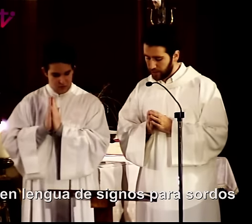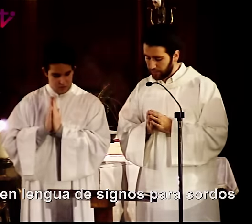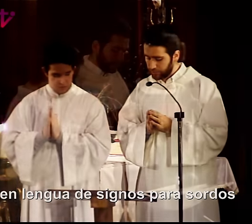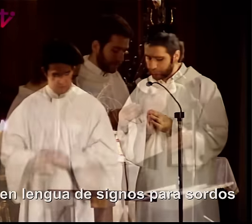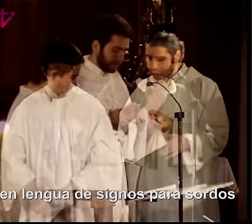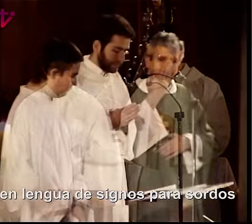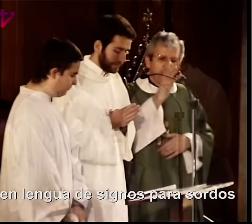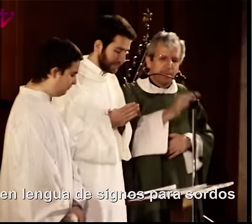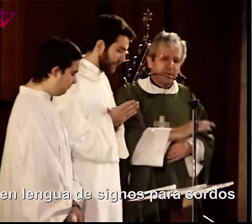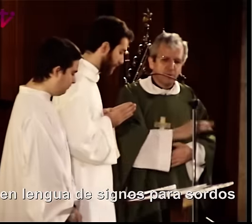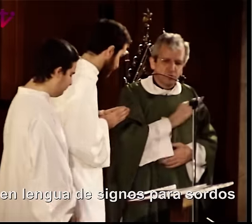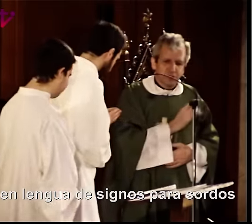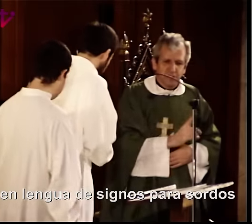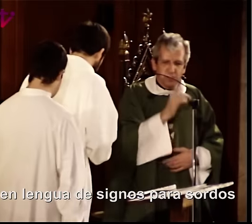Oremos. Te lo pedimos, Señor.